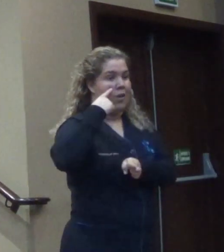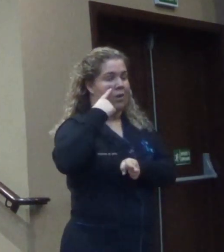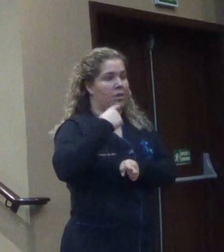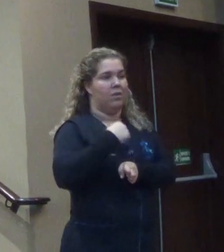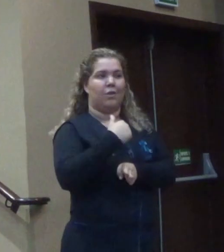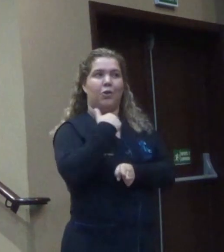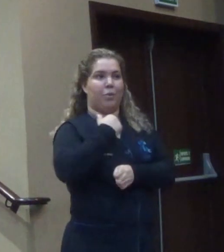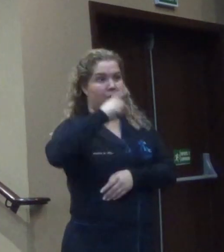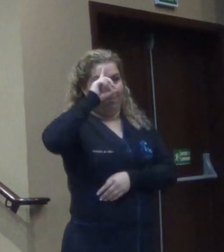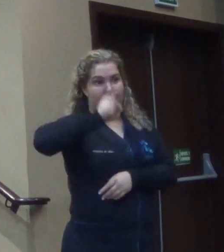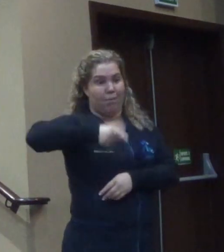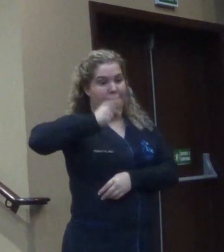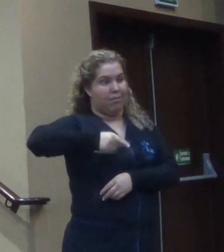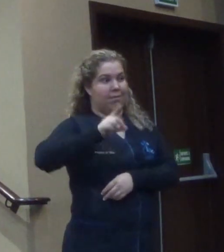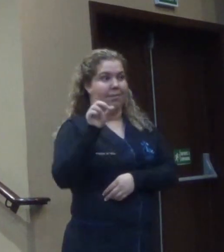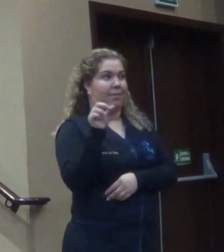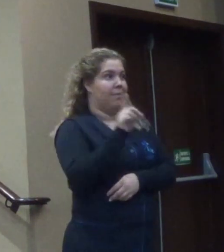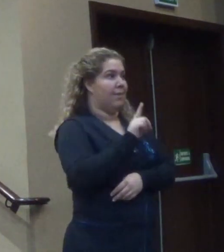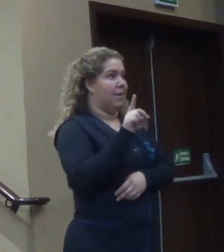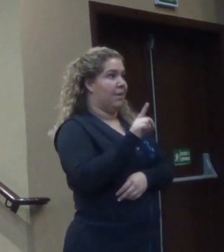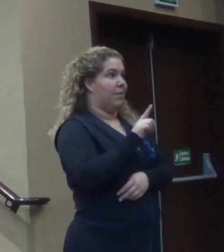imposição,